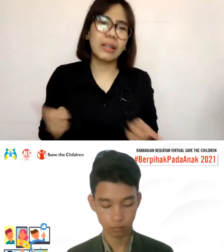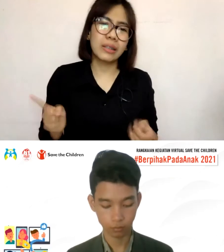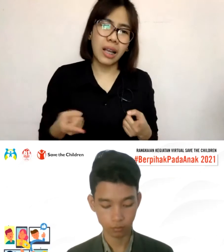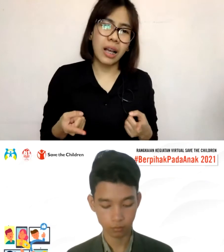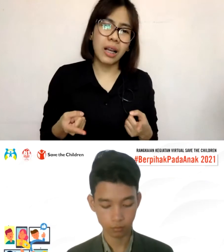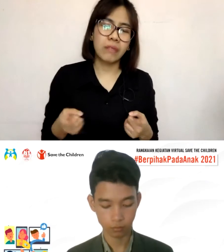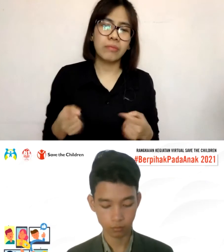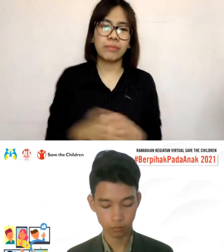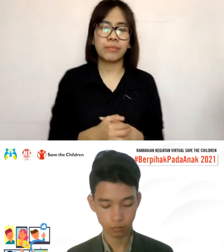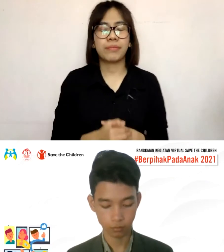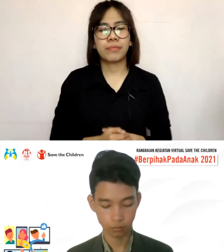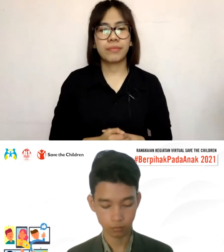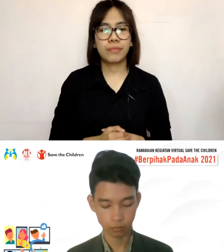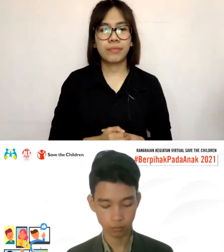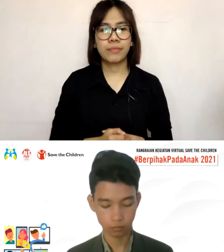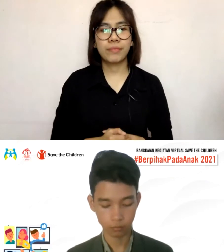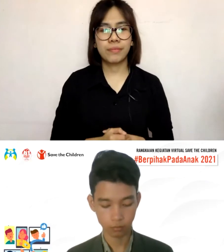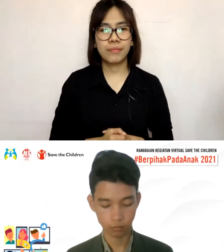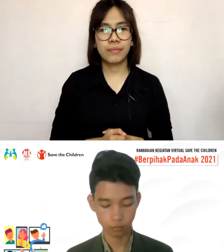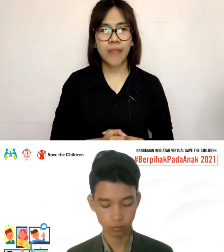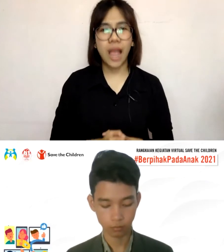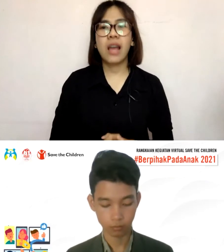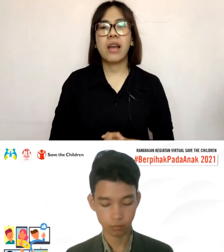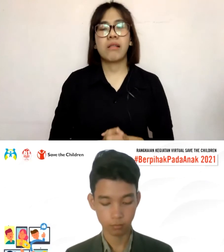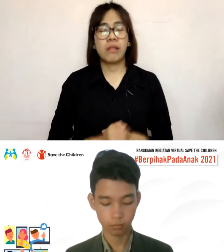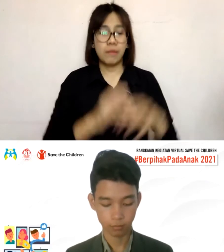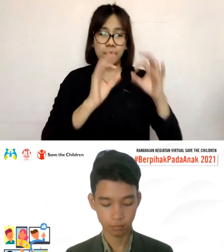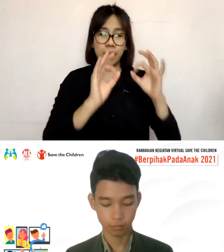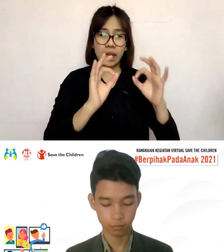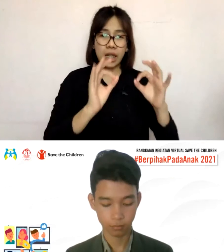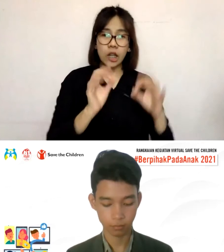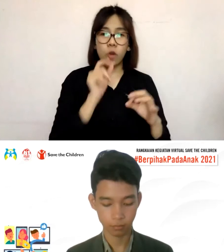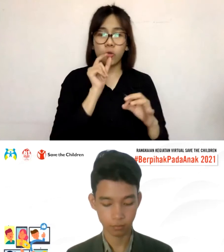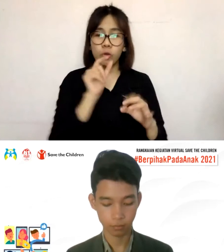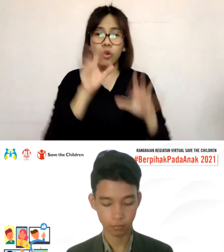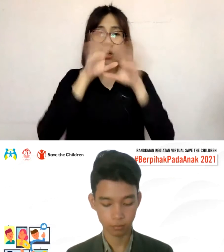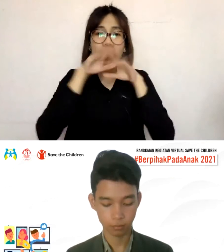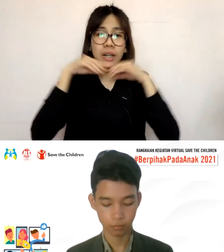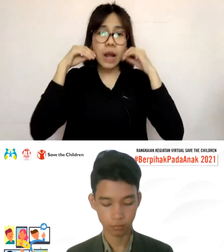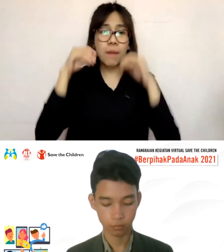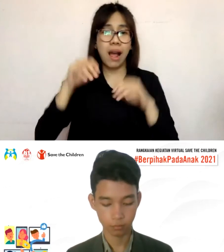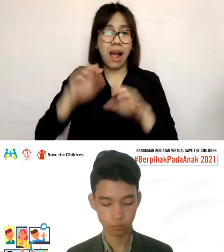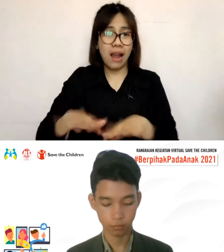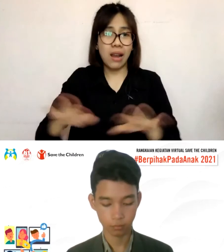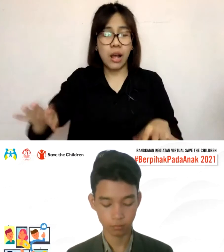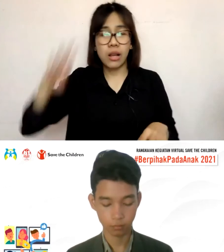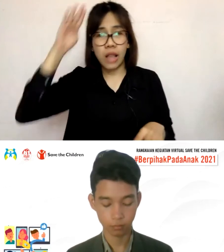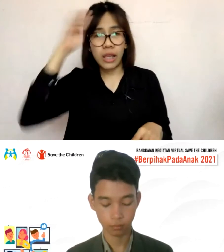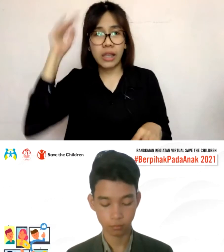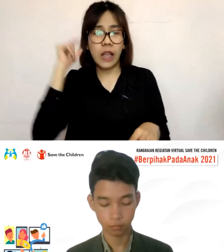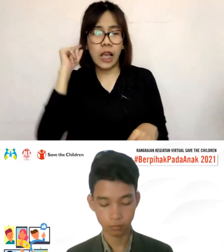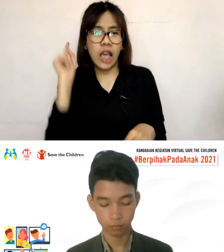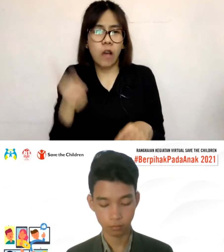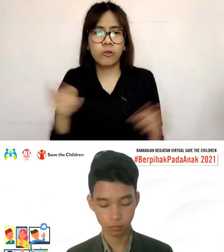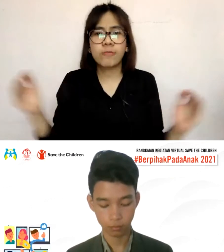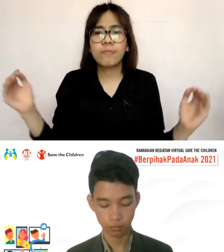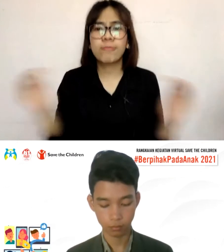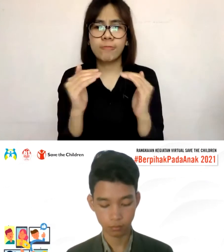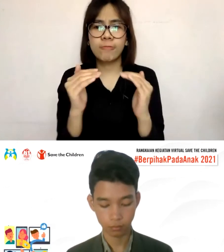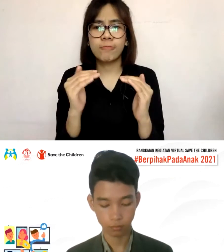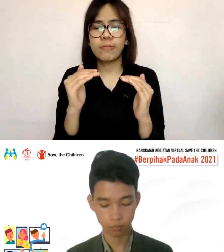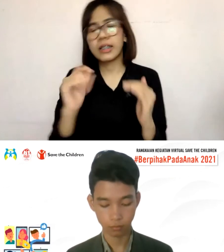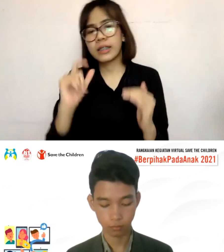mengamini permintaan tersebut. Nah, pendidikan responsif gender ini menjadi salah satu pilar penting untuk mencapai visi pendidikan Indonesia di